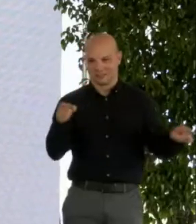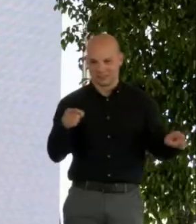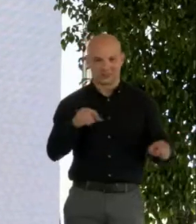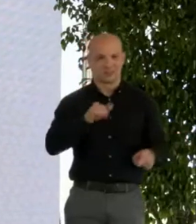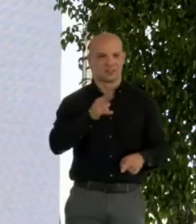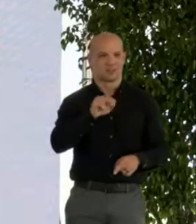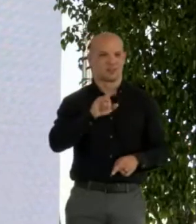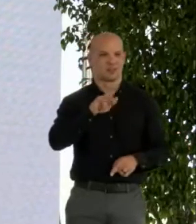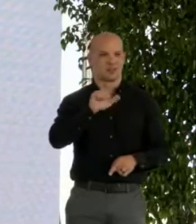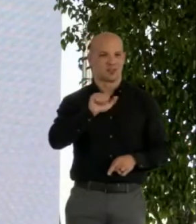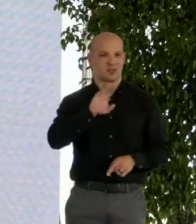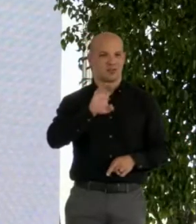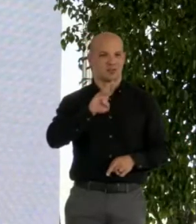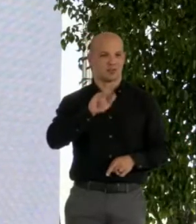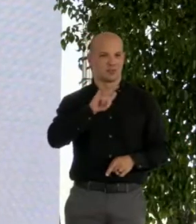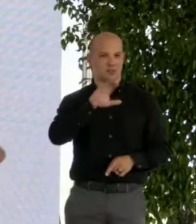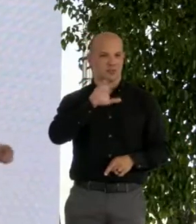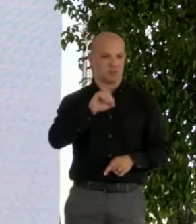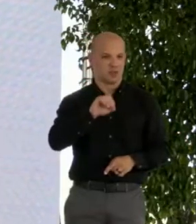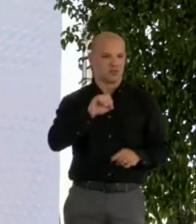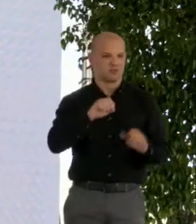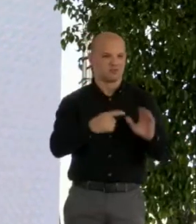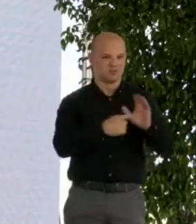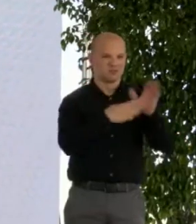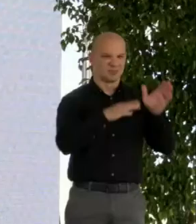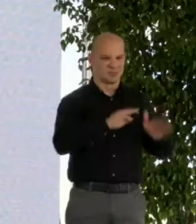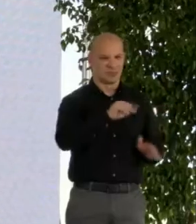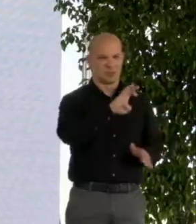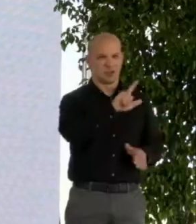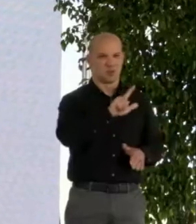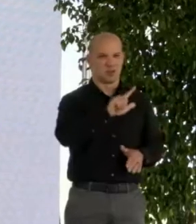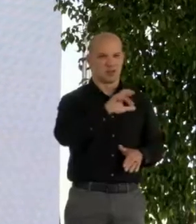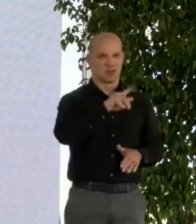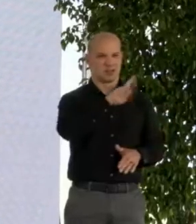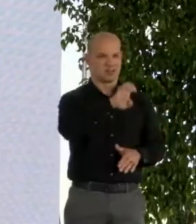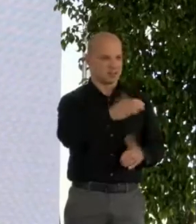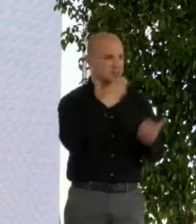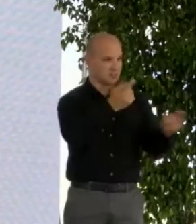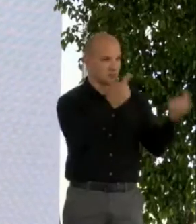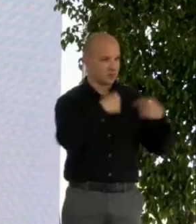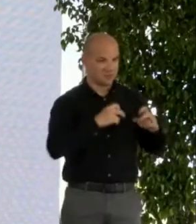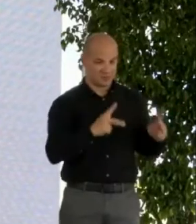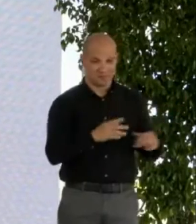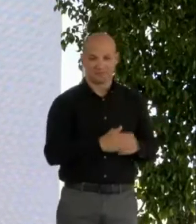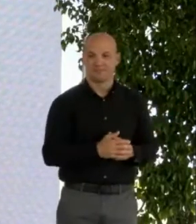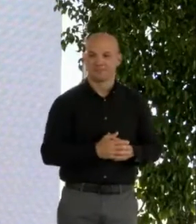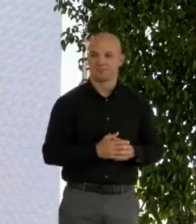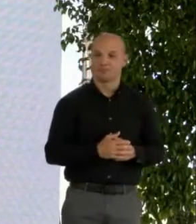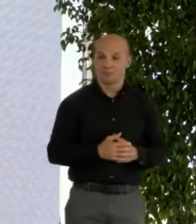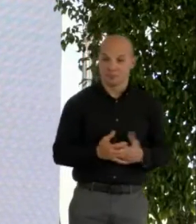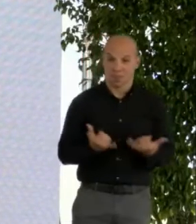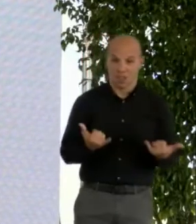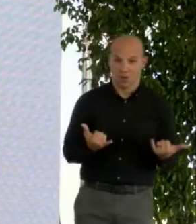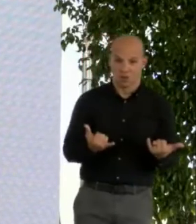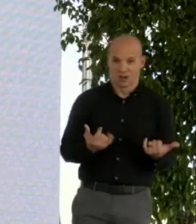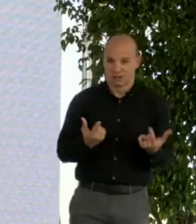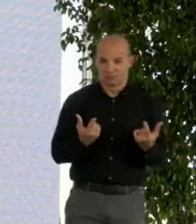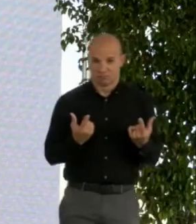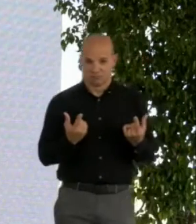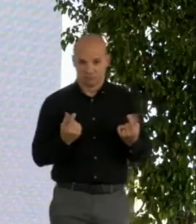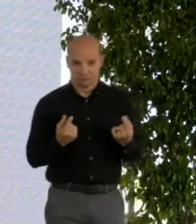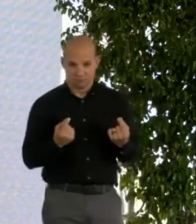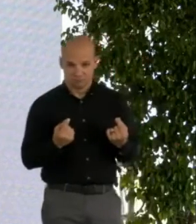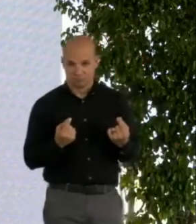Carlos Blanco en representación del secretario Manuel Sidre, así que muchísimas gracias por estar acá. Quiero entonces pasar